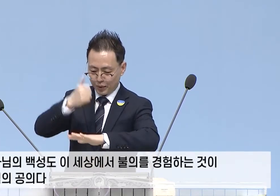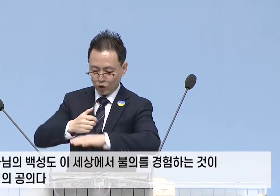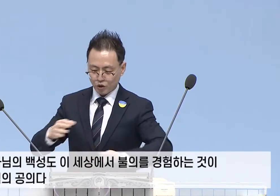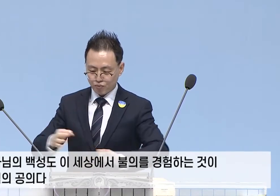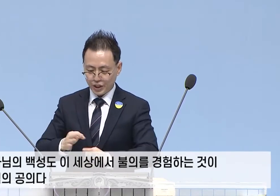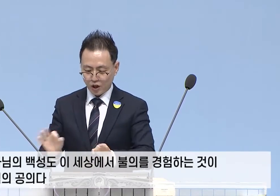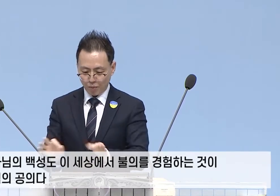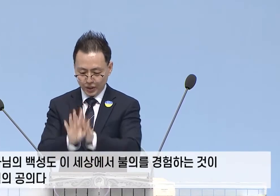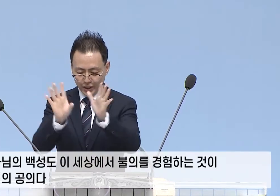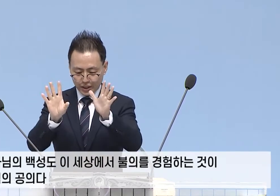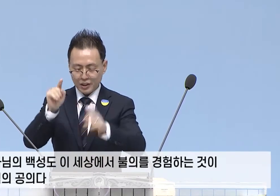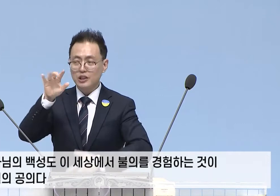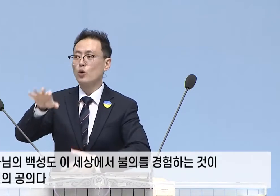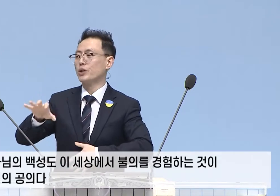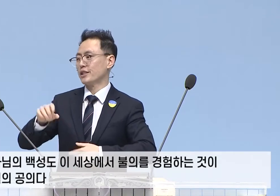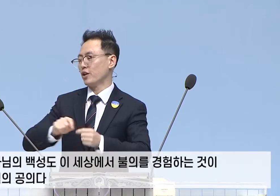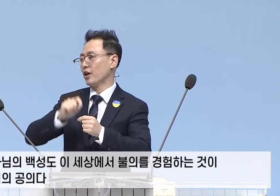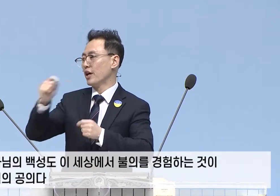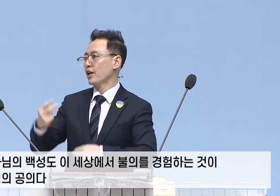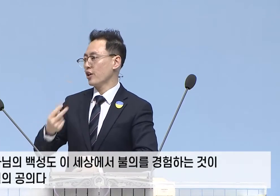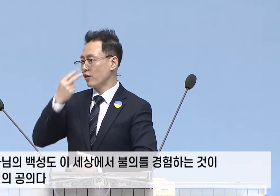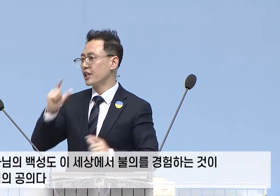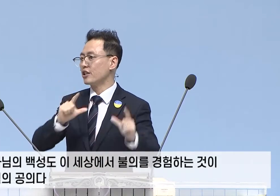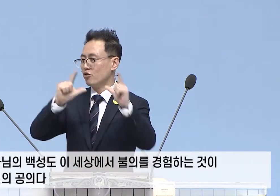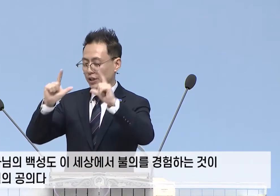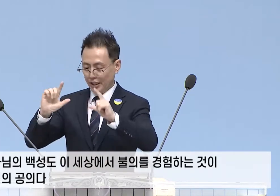비로소 불의가 없는 그곳에서 영생을 누리게 됩니다.